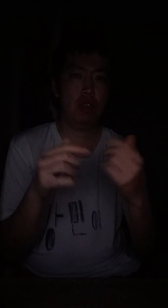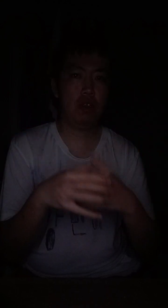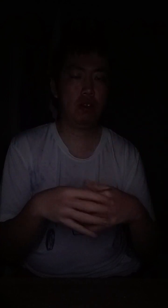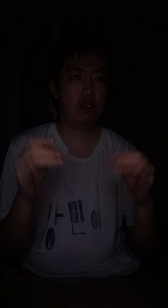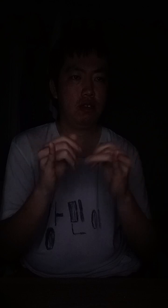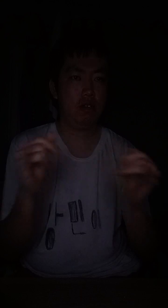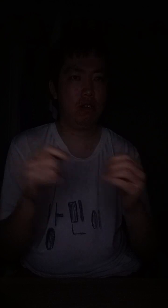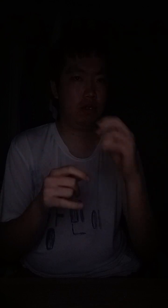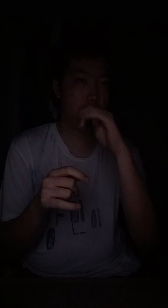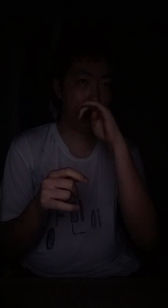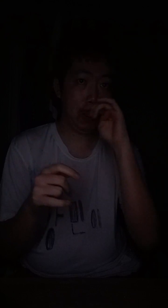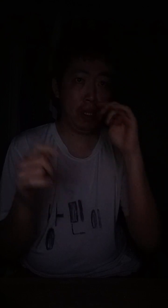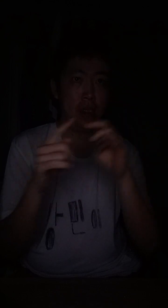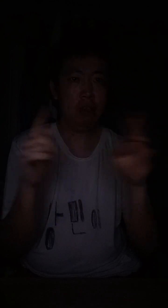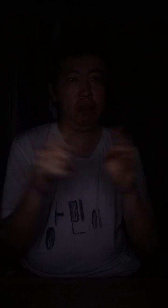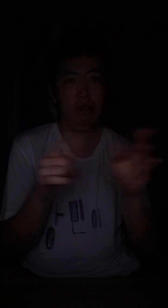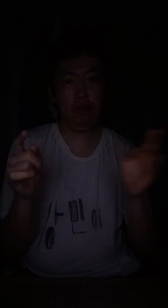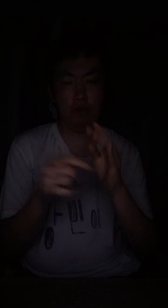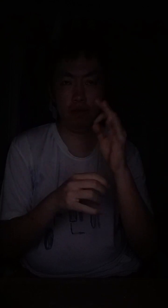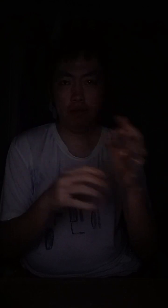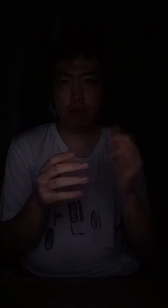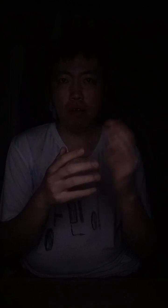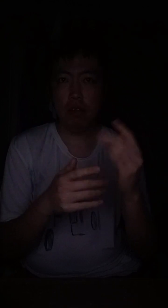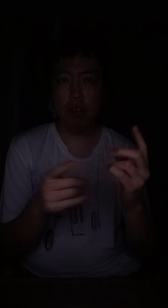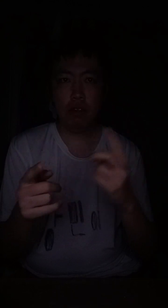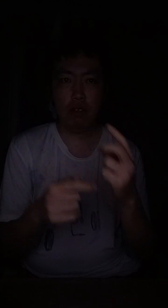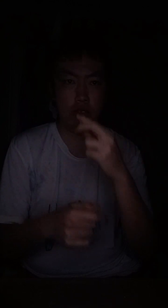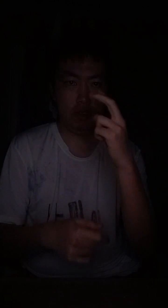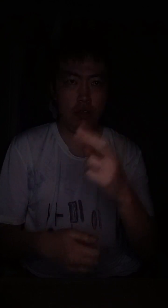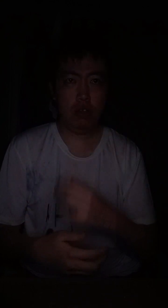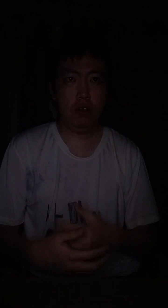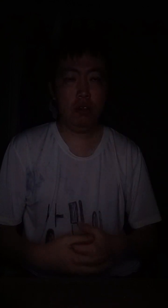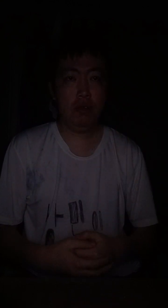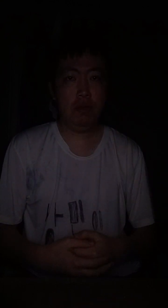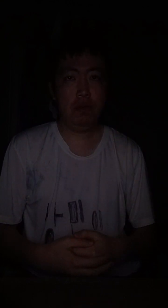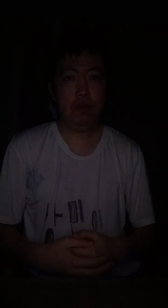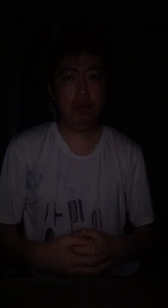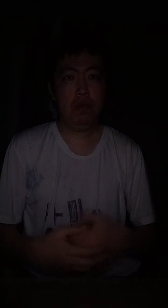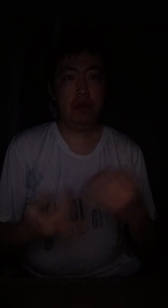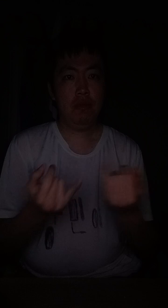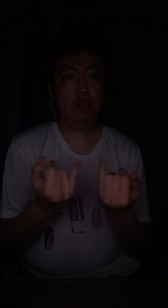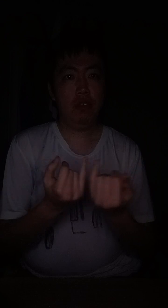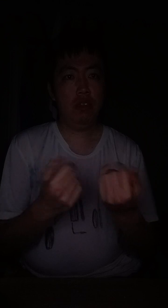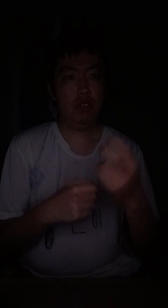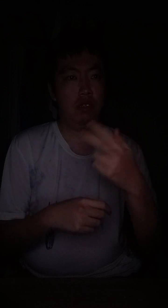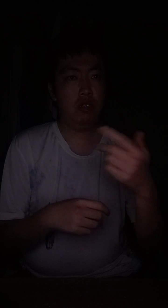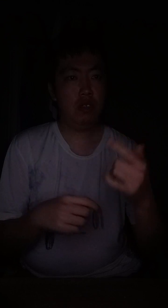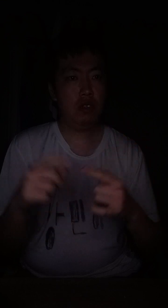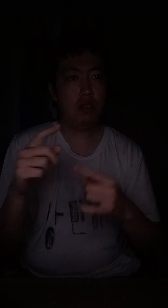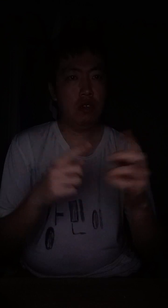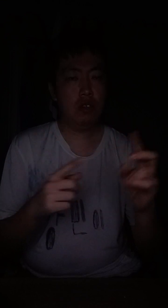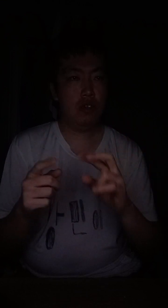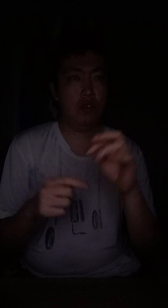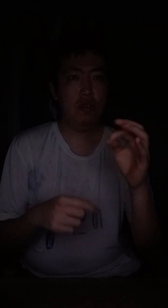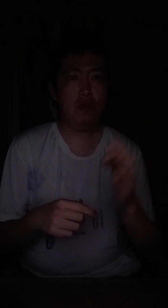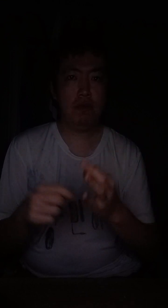있는지에 대한 참고자료로 활용이 됐으면 좋겠다. 법무부는 특히 재범 비율이 높은 성범죄 중심으로